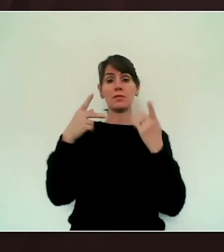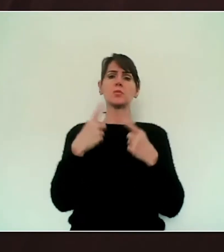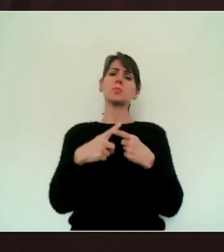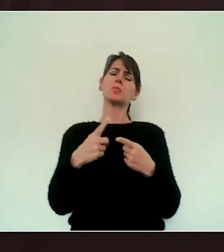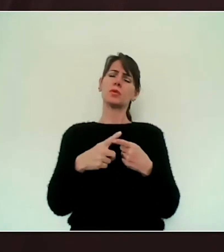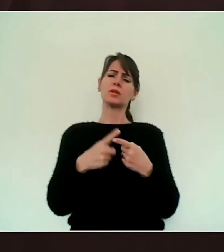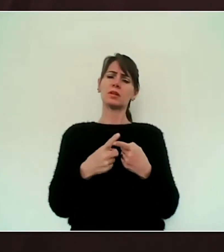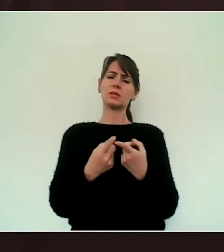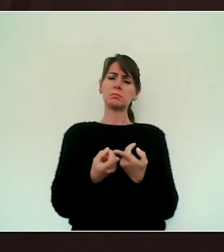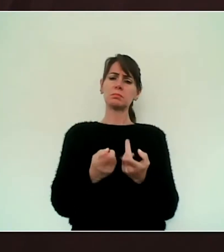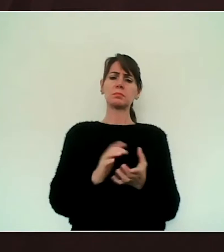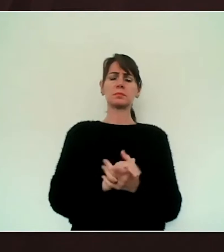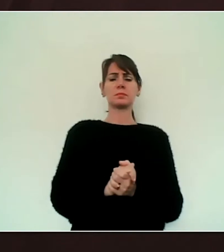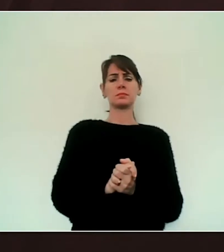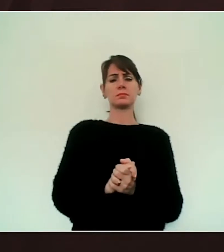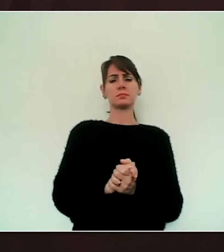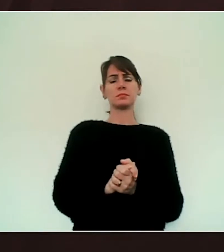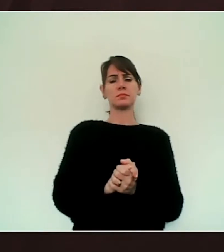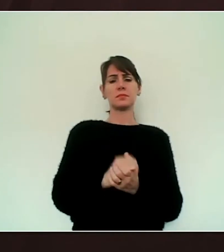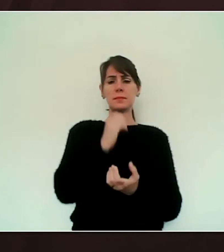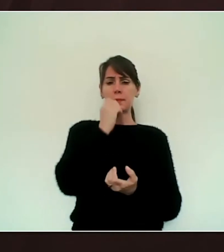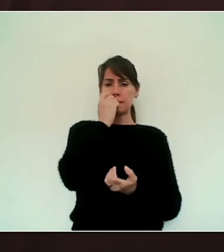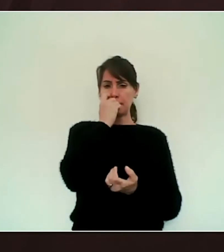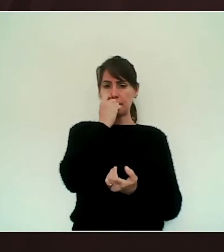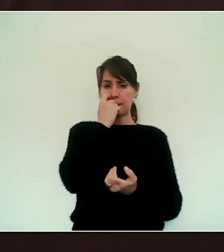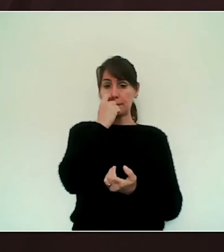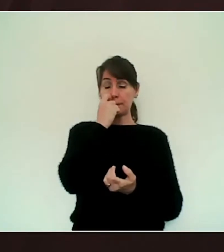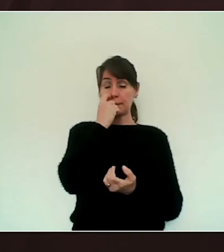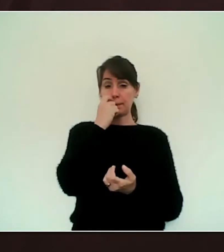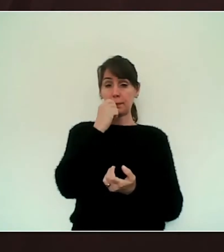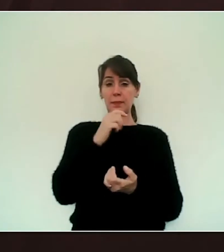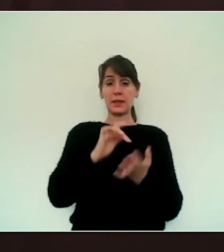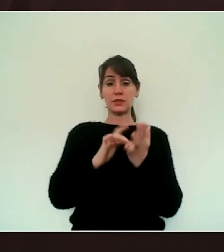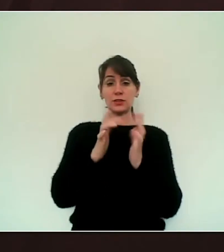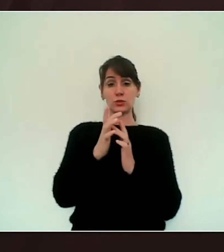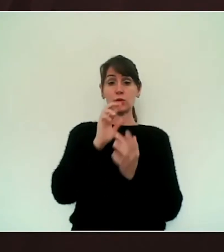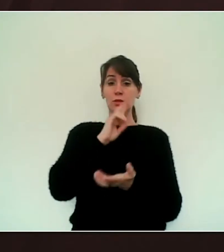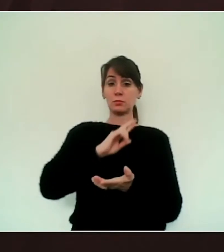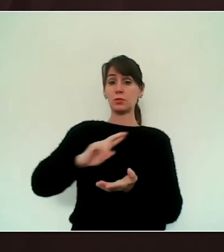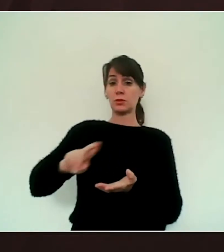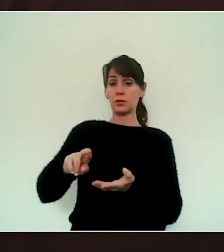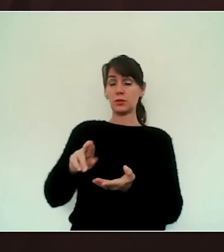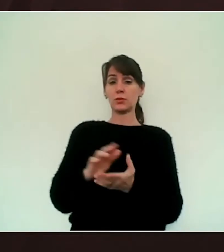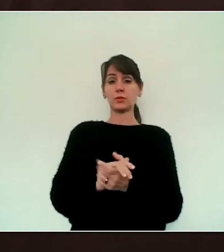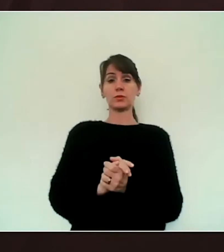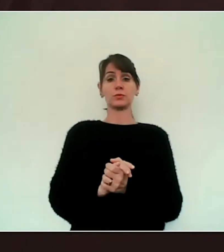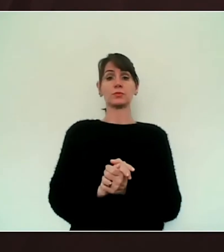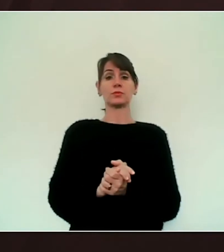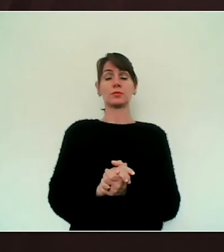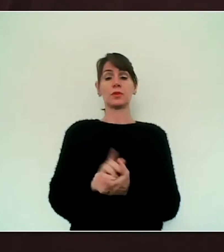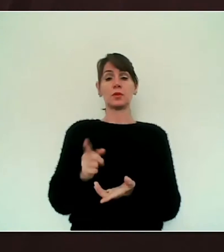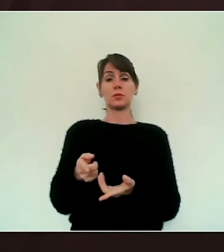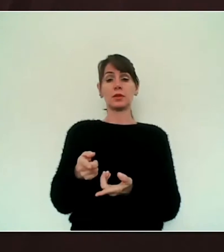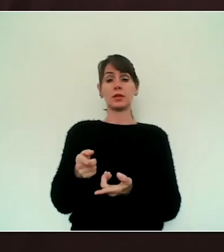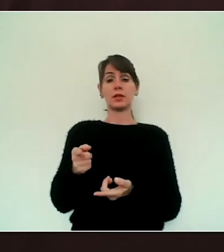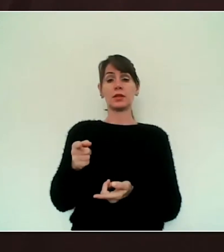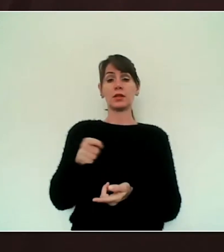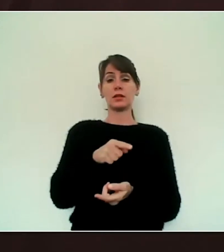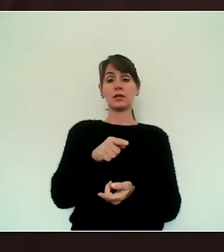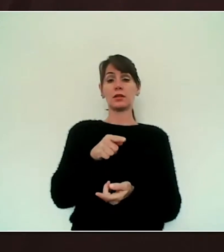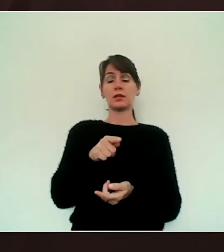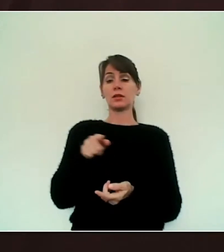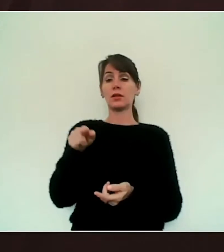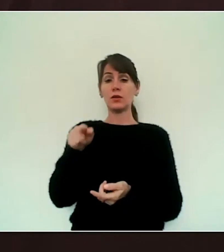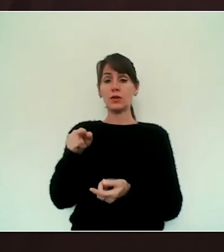conta em parábolas? Ao que respondeu: porque a vós outros é dado a conhecer os mistérios do reino dos